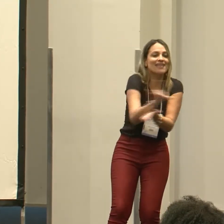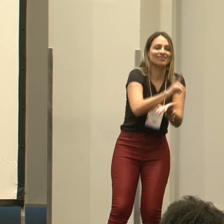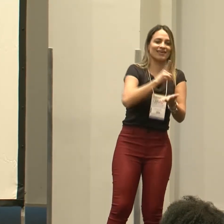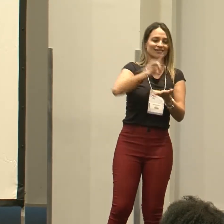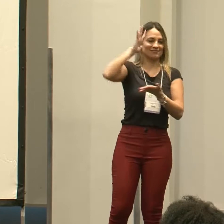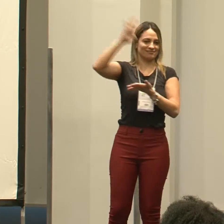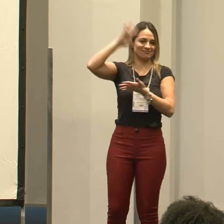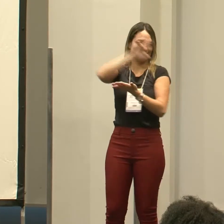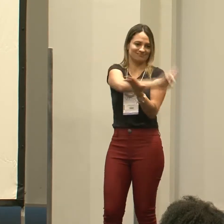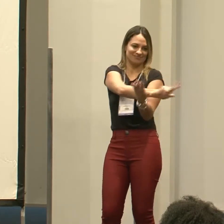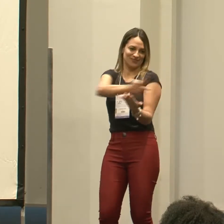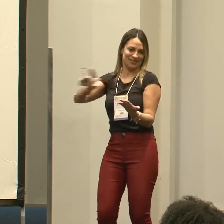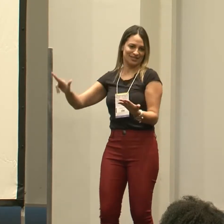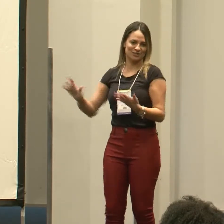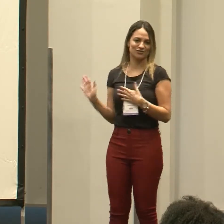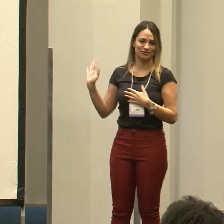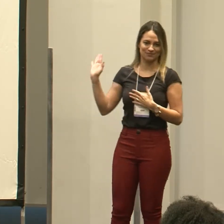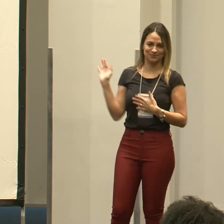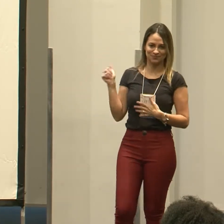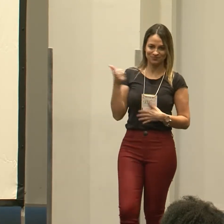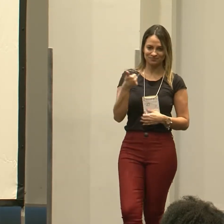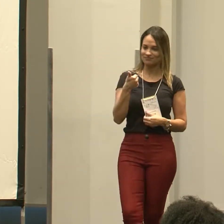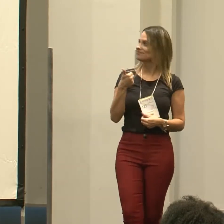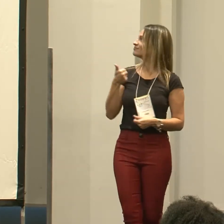favor da língua oral.